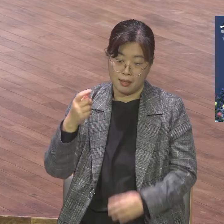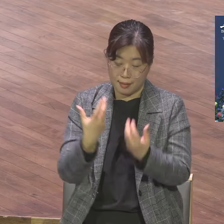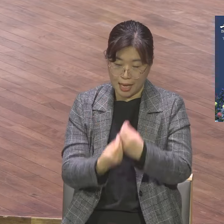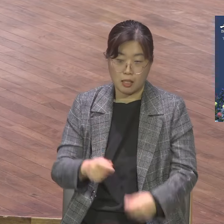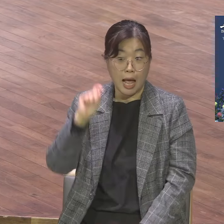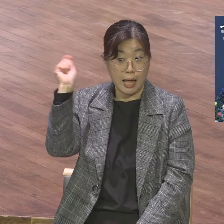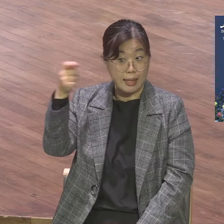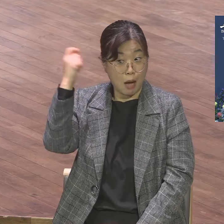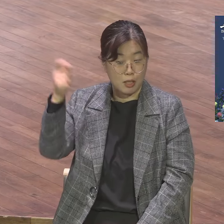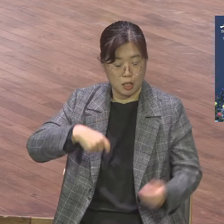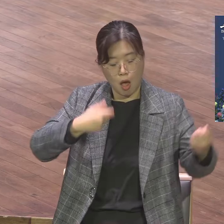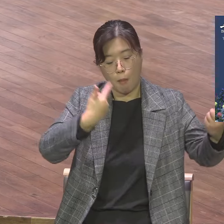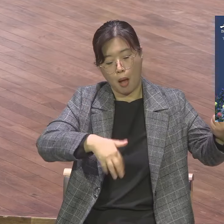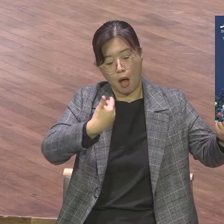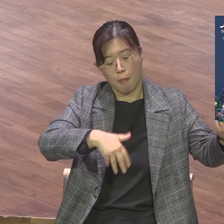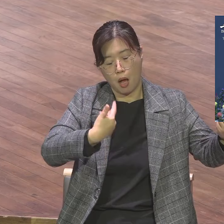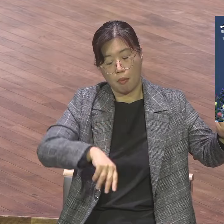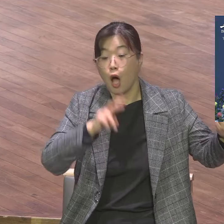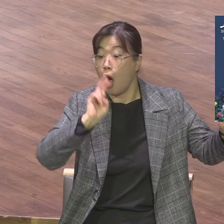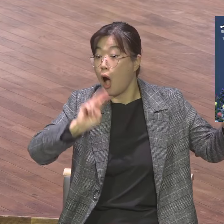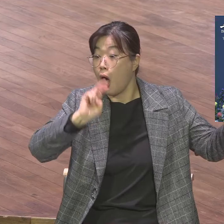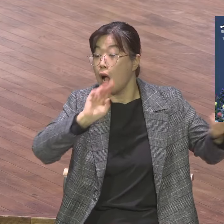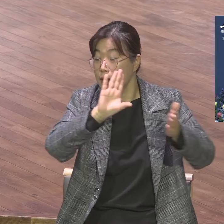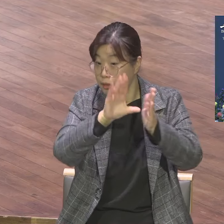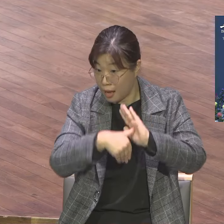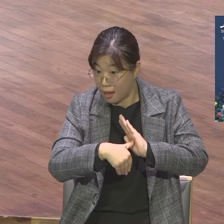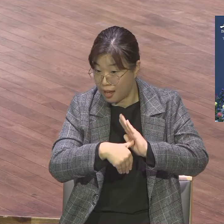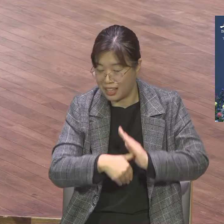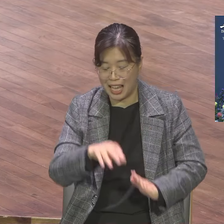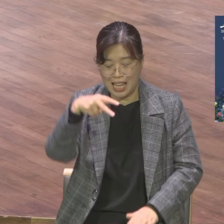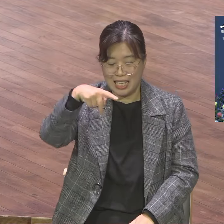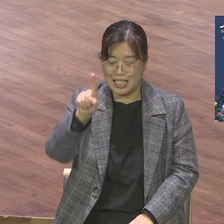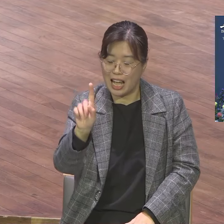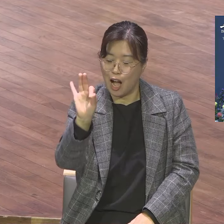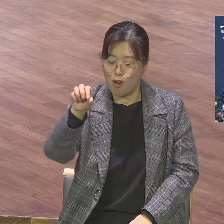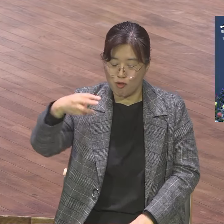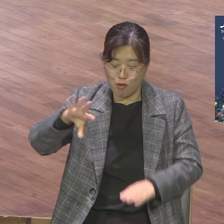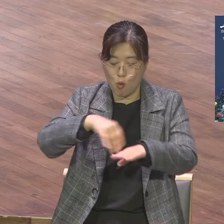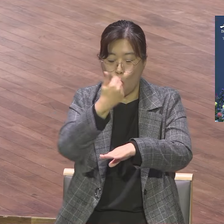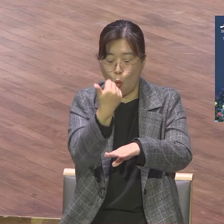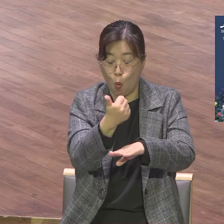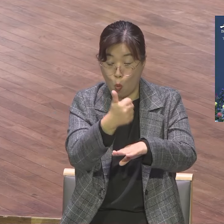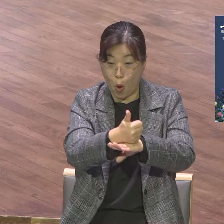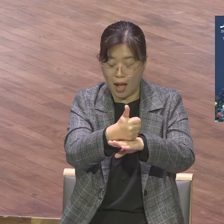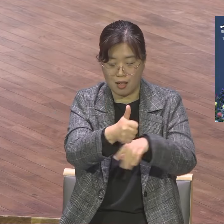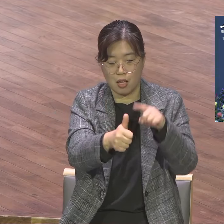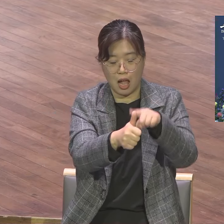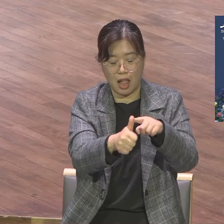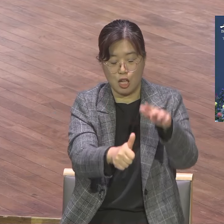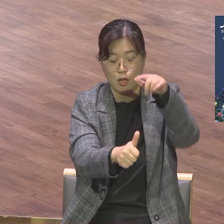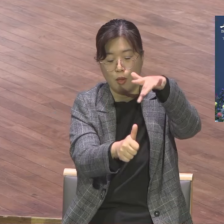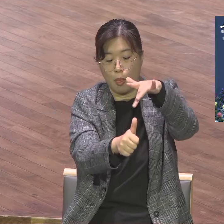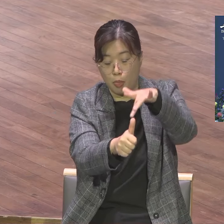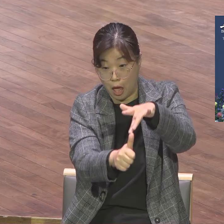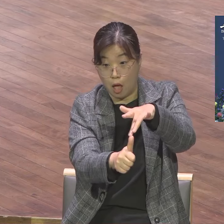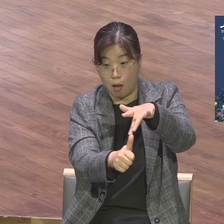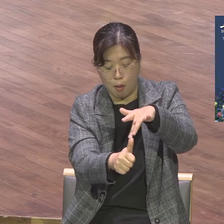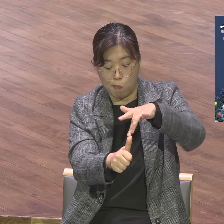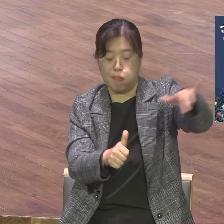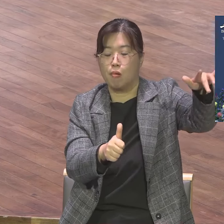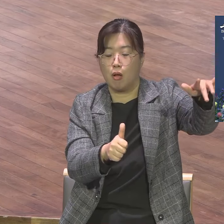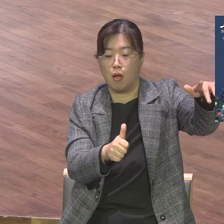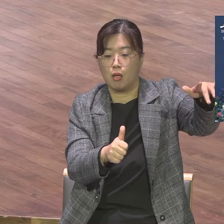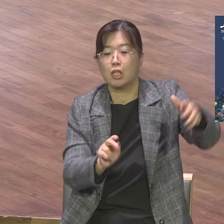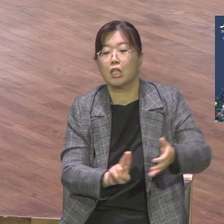떠나간다니까요. 찬양을 하는 존재로. 근데 인간이 하나님을